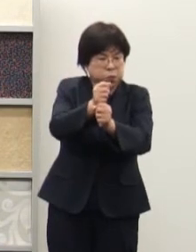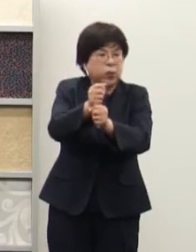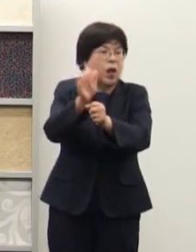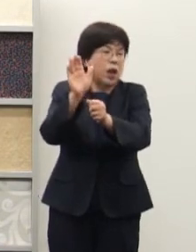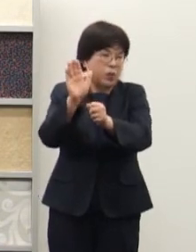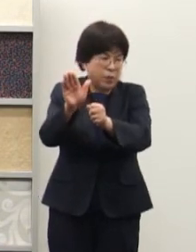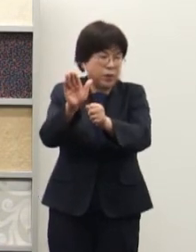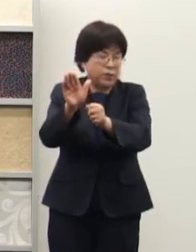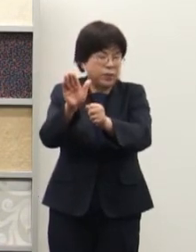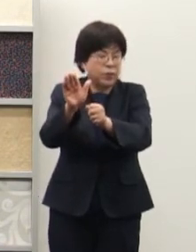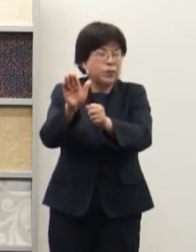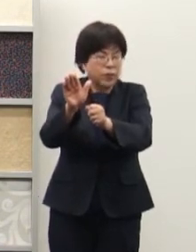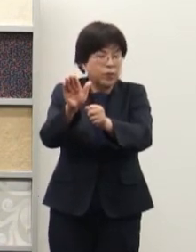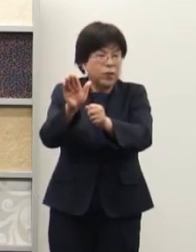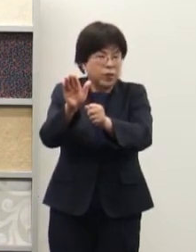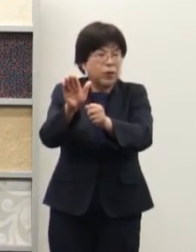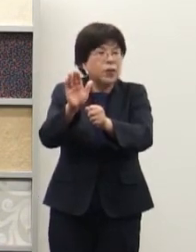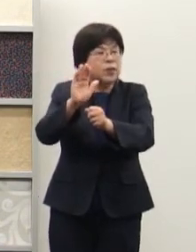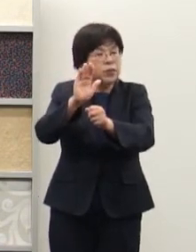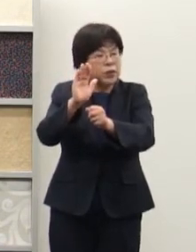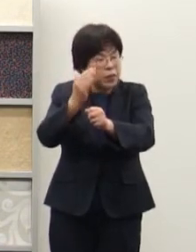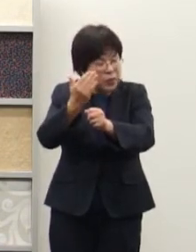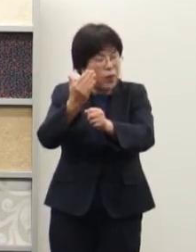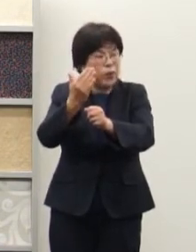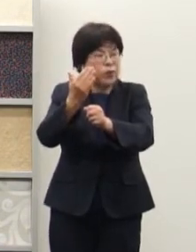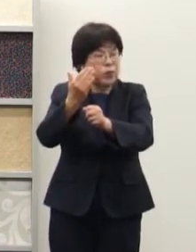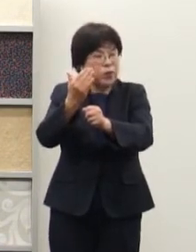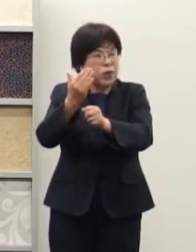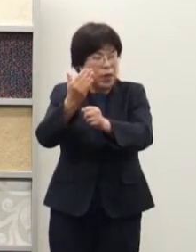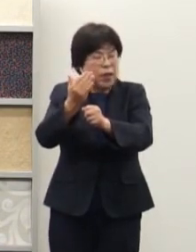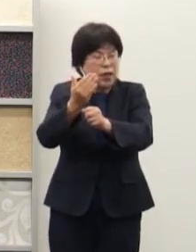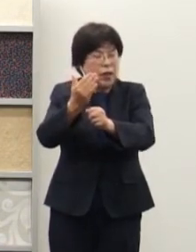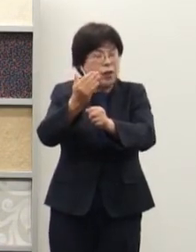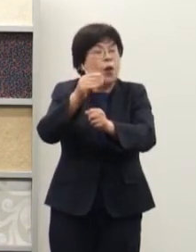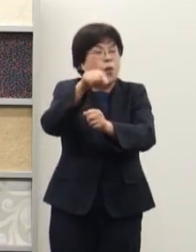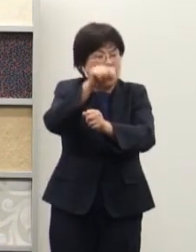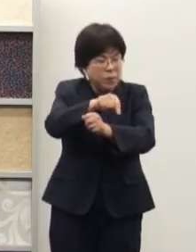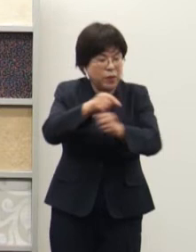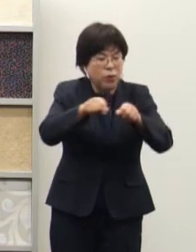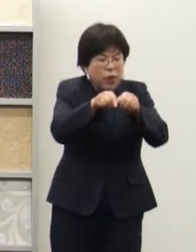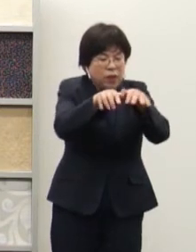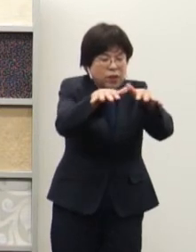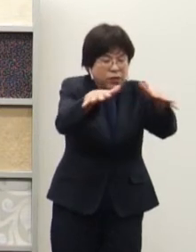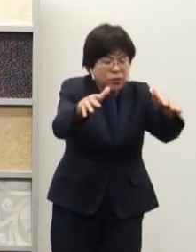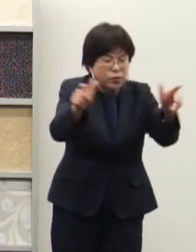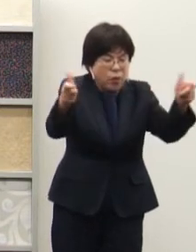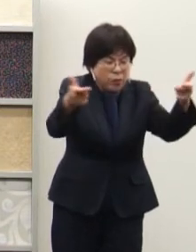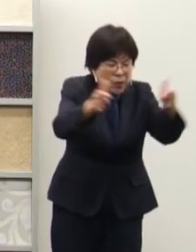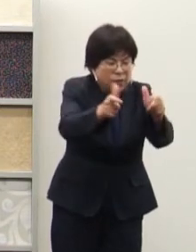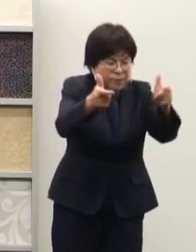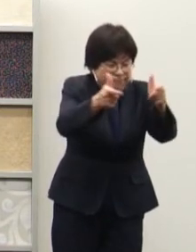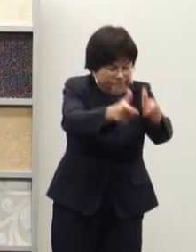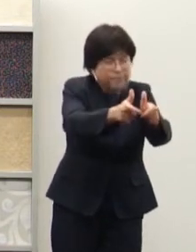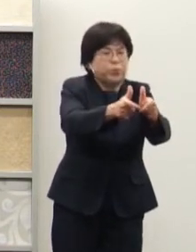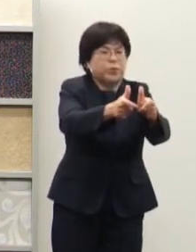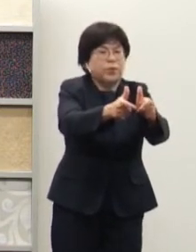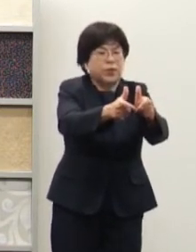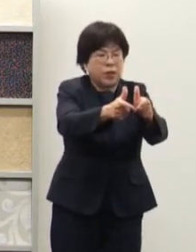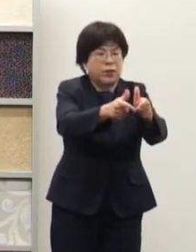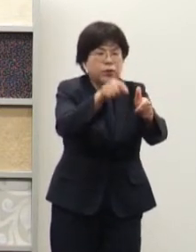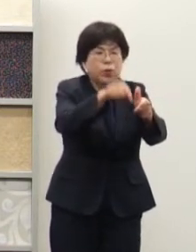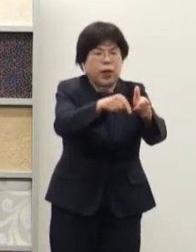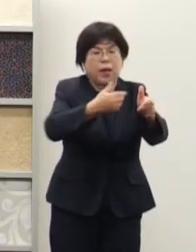攻勢に転じるためにはもう一段の感染者数の減少が必要である、認識をしております